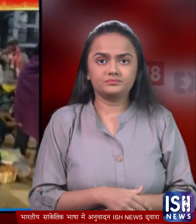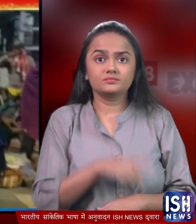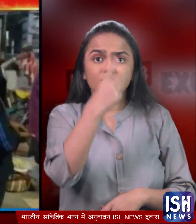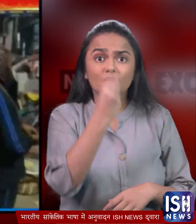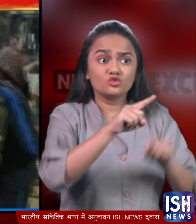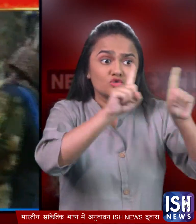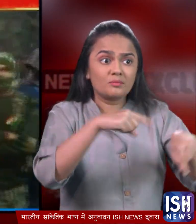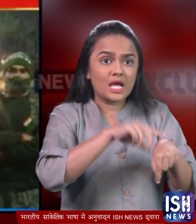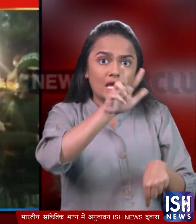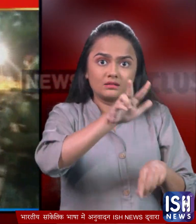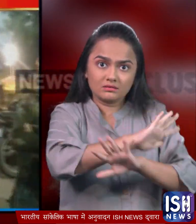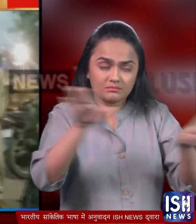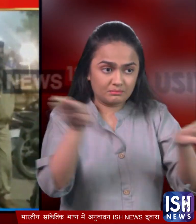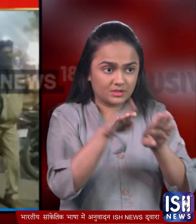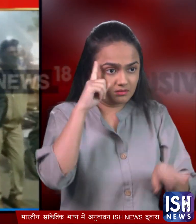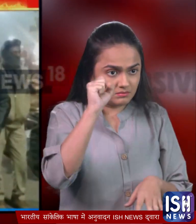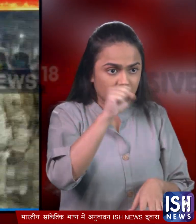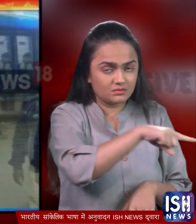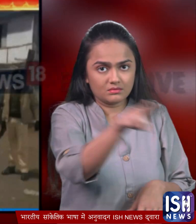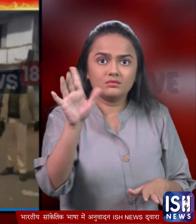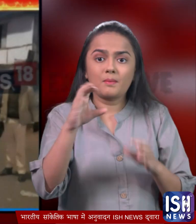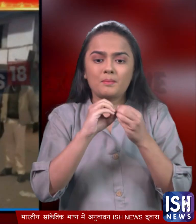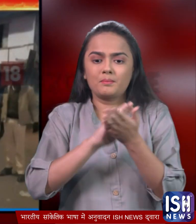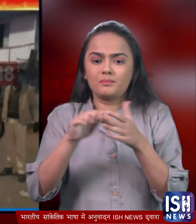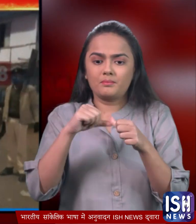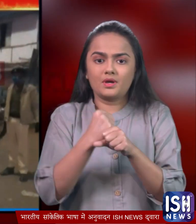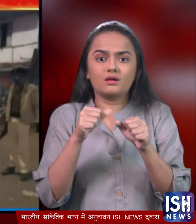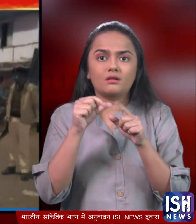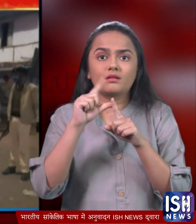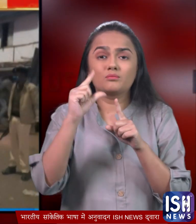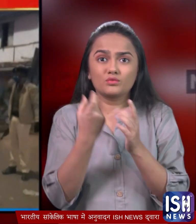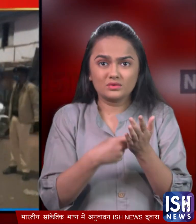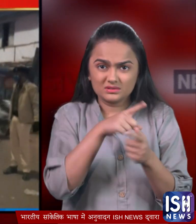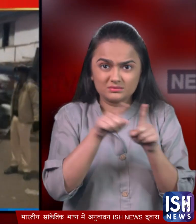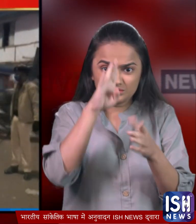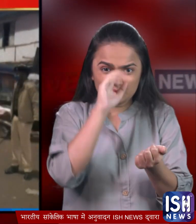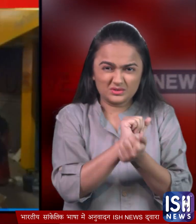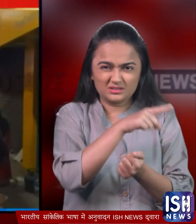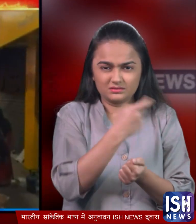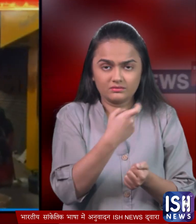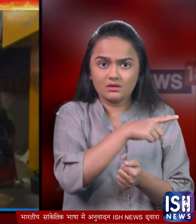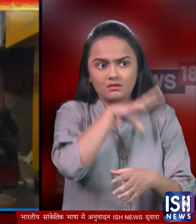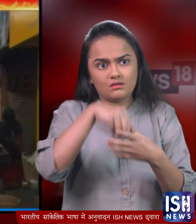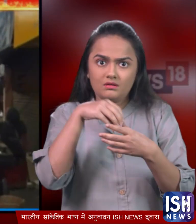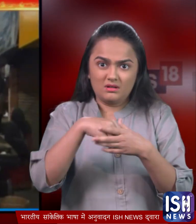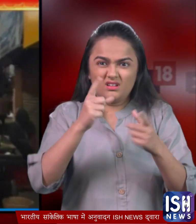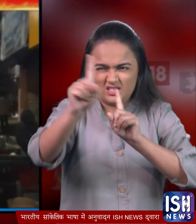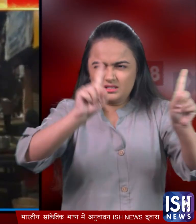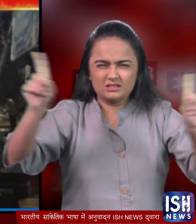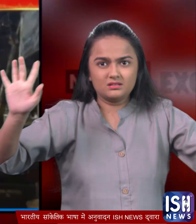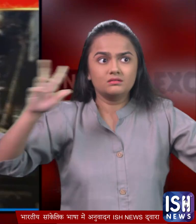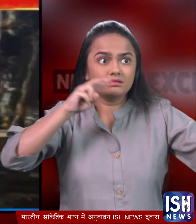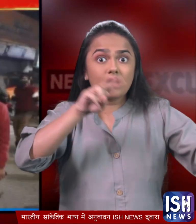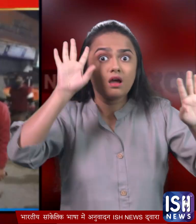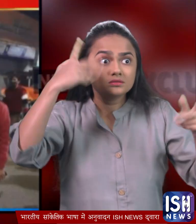दुकान को 8 बजे तक निश्चित रूप से बंद कर लें। भागलपुर में भी सभी चौक चौराहों पर पुलिस के जवान तैनात कर दिए गए ताकि वो